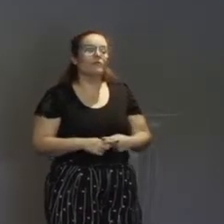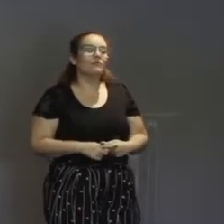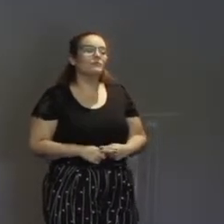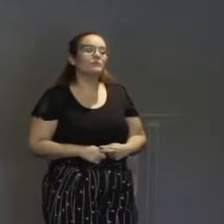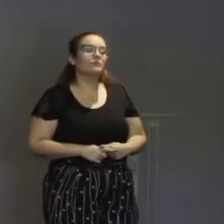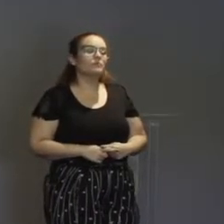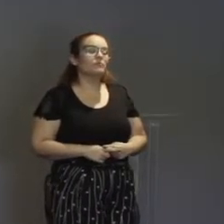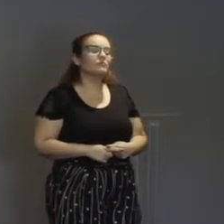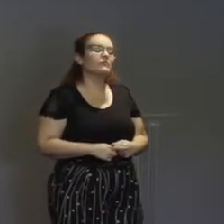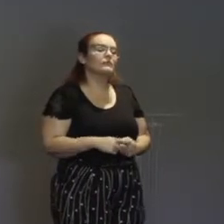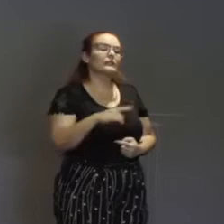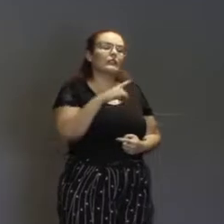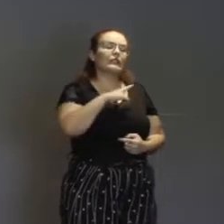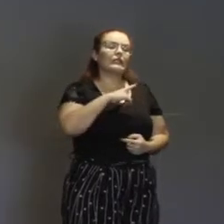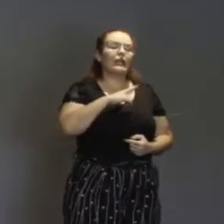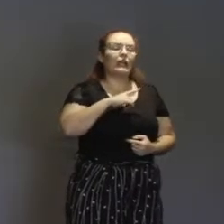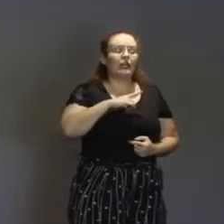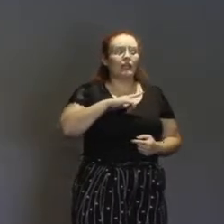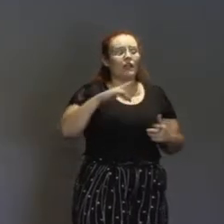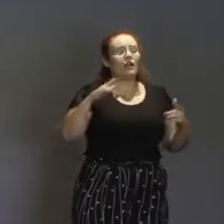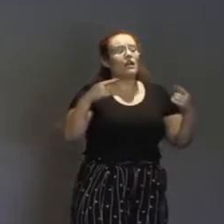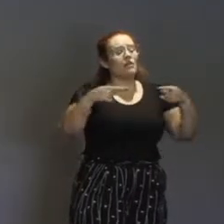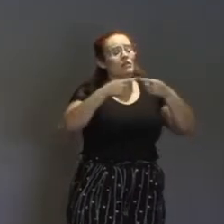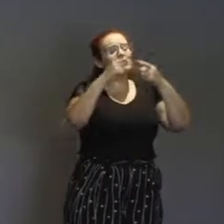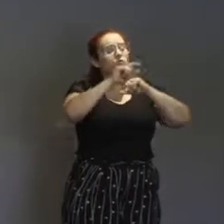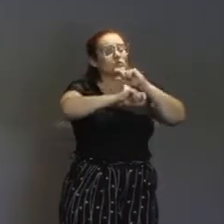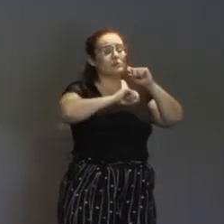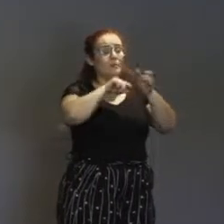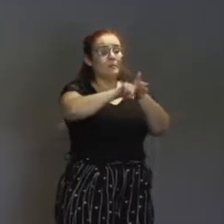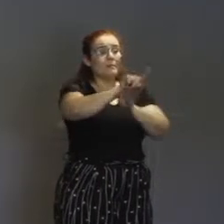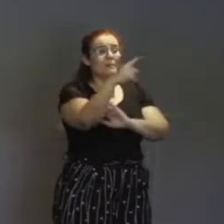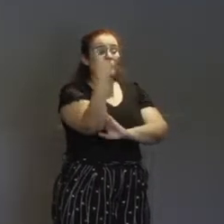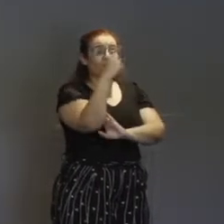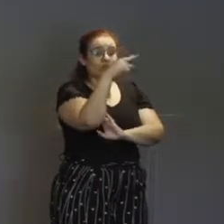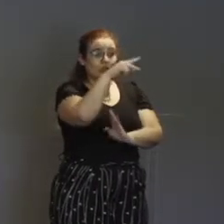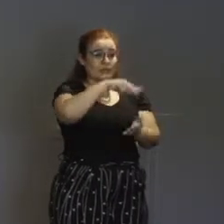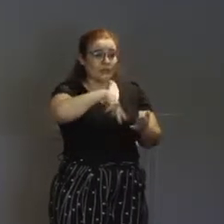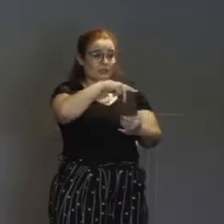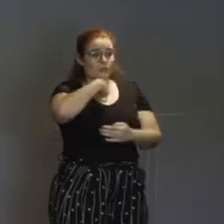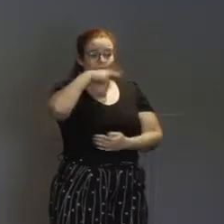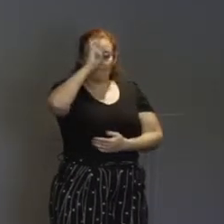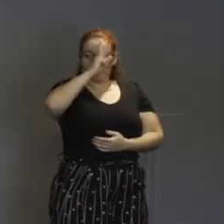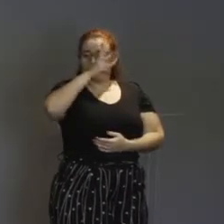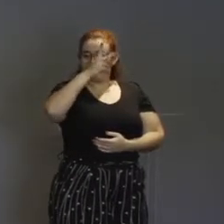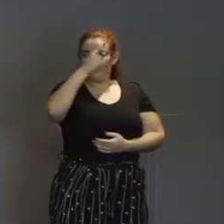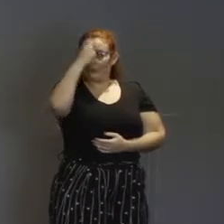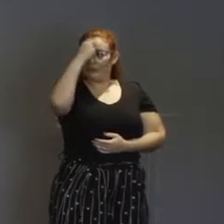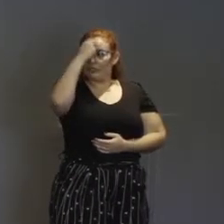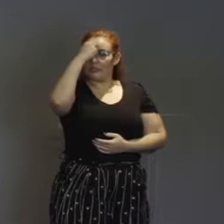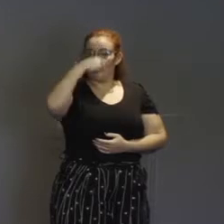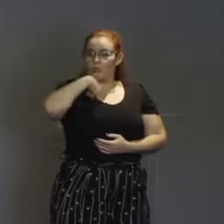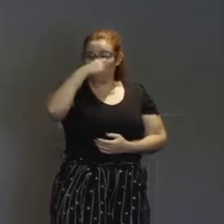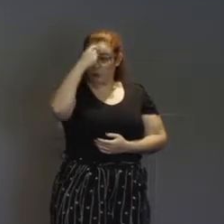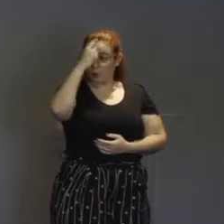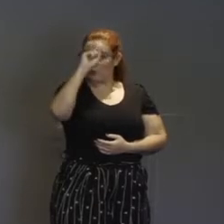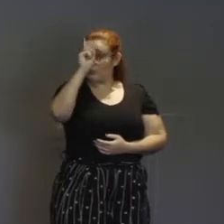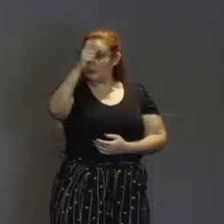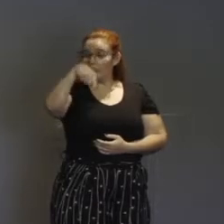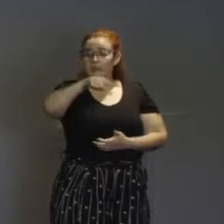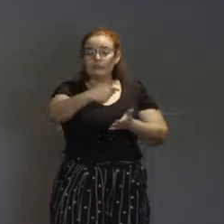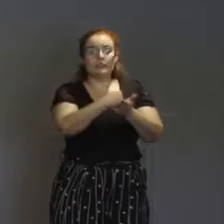uma relação muito grande com o papel das fundações, que foi a primeira pergunta que você leu, e que ela continua aqui na cabeça, não sei quem fez, ela está na minha cabeça, ainda não